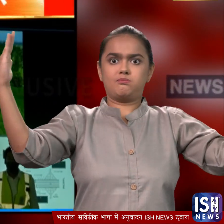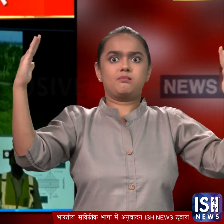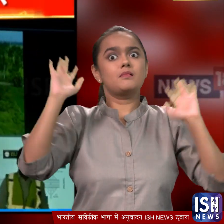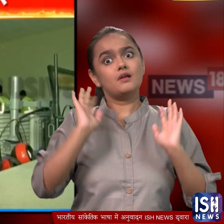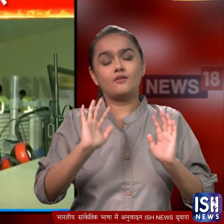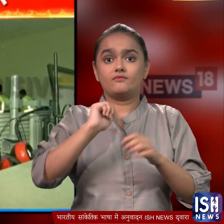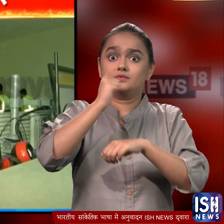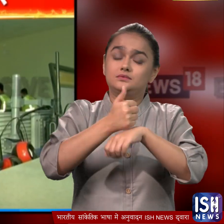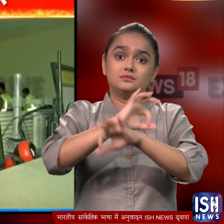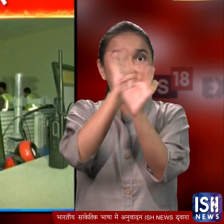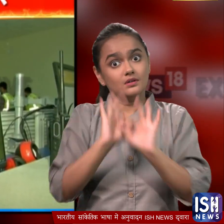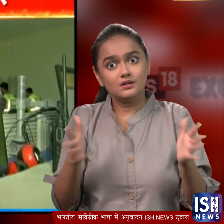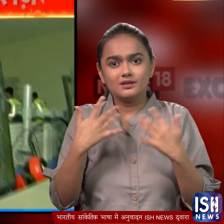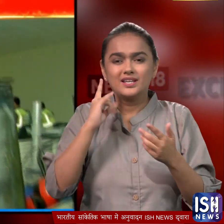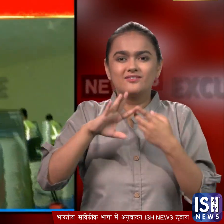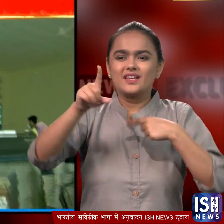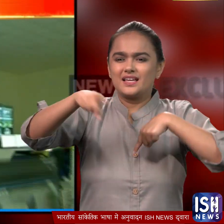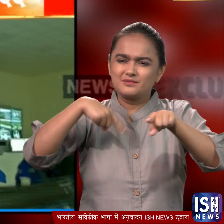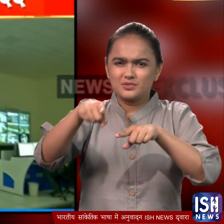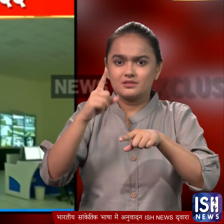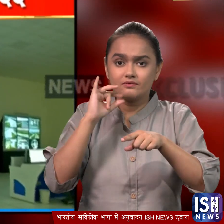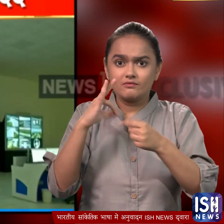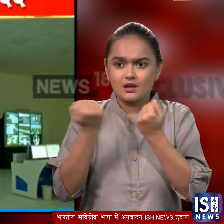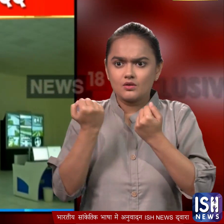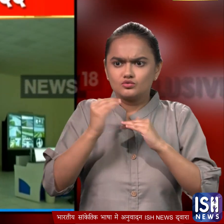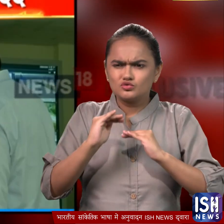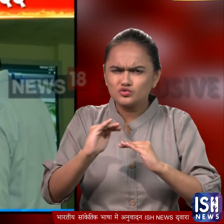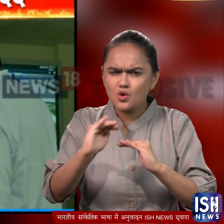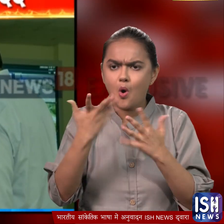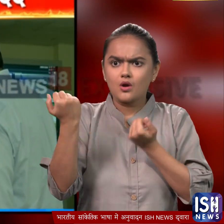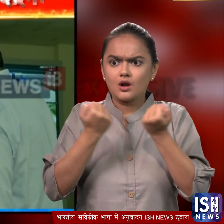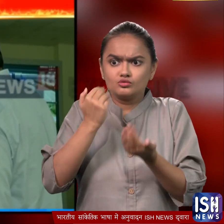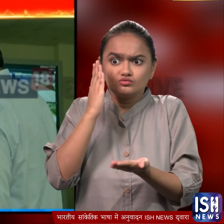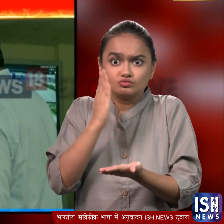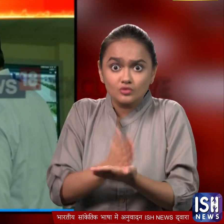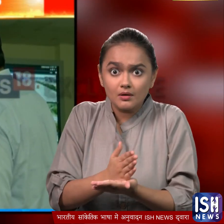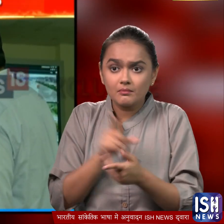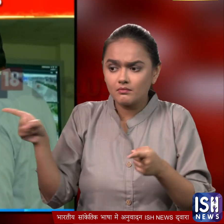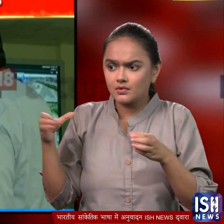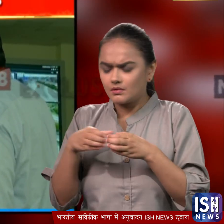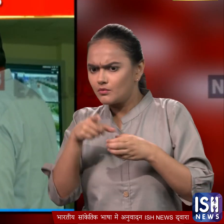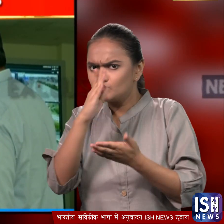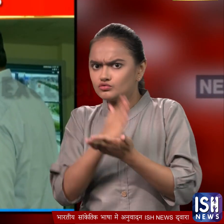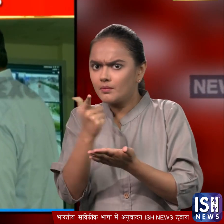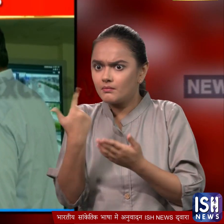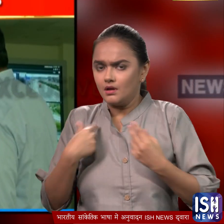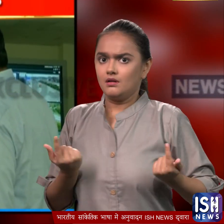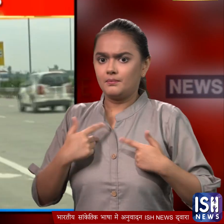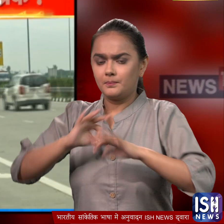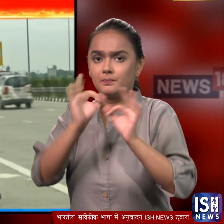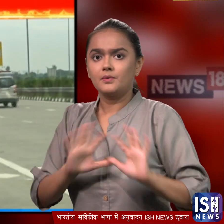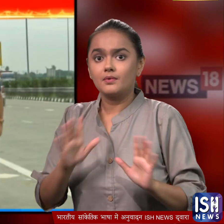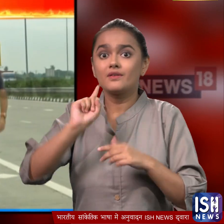भी नजर आई। बताया गया कि जैसे ही एक्सप्रेसवे पर किसी गाड़ी की रफ्तार कम होती है या वो अचानक रुकती है तो ये टीम अलर्ट हो जाती